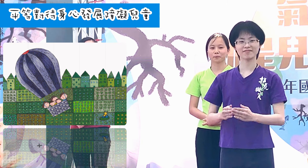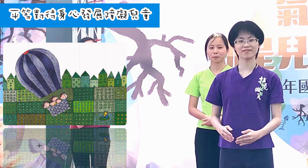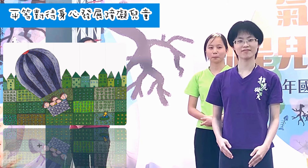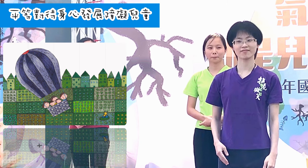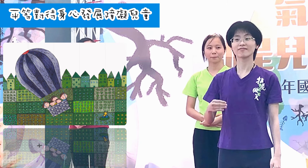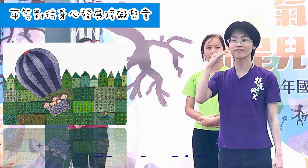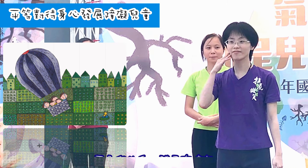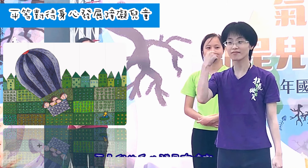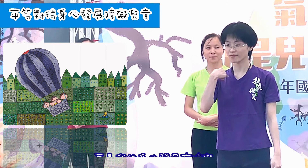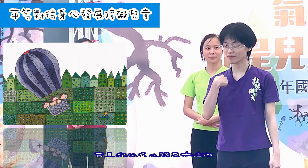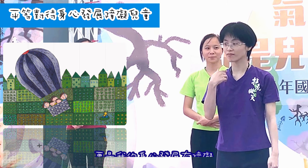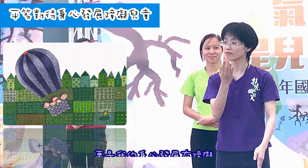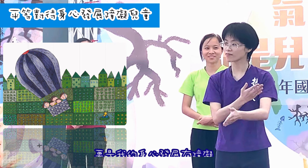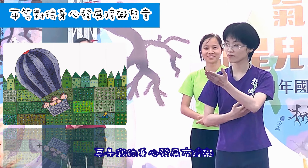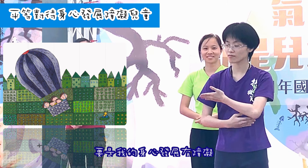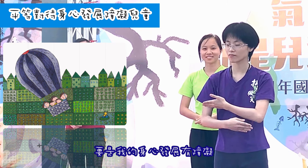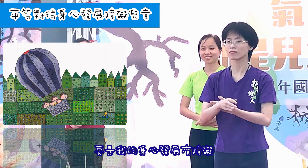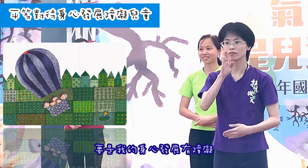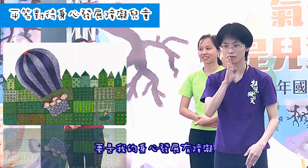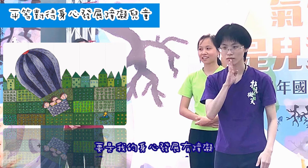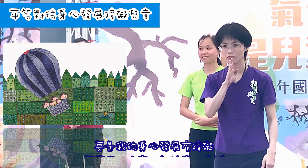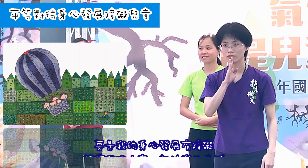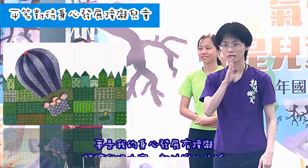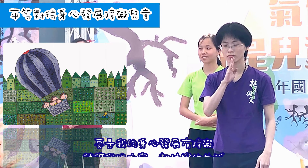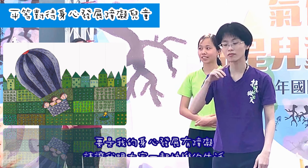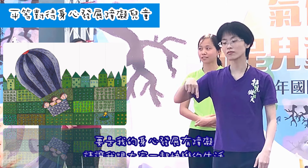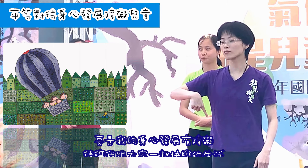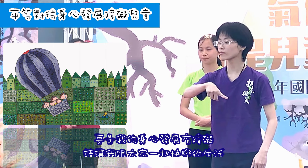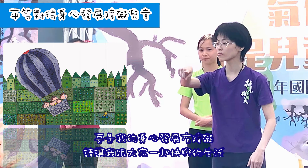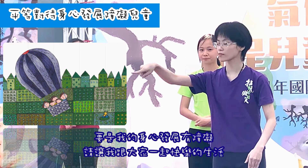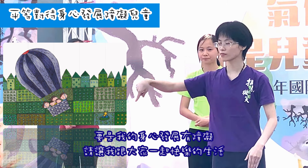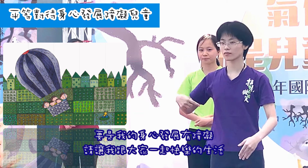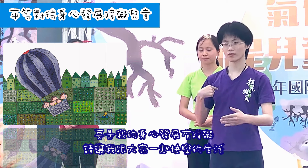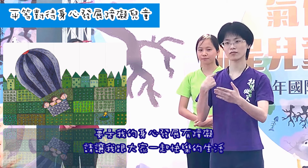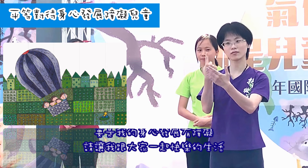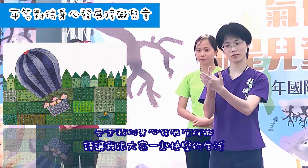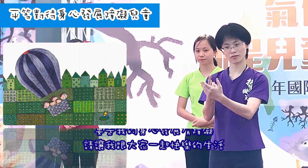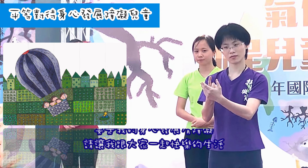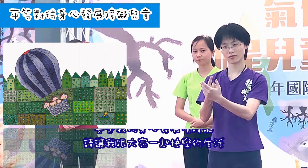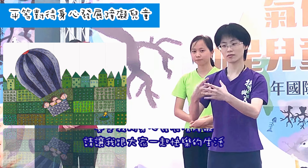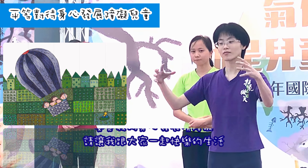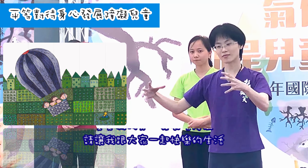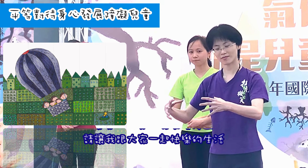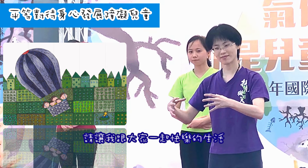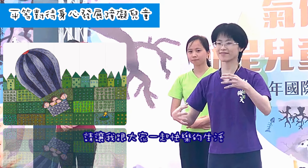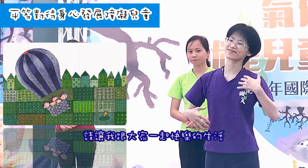若是我的身心发展有障碍，请让我跟大家一起快乐生